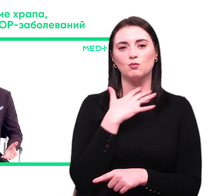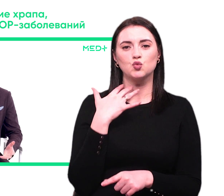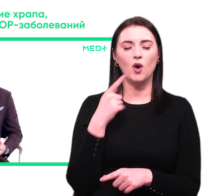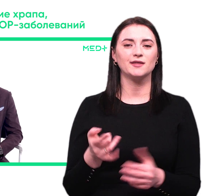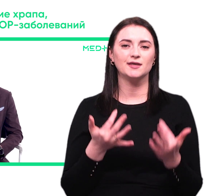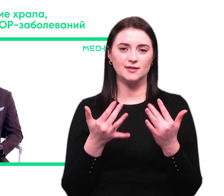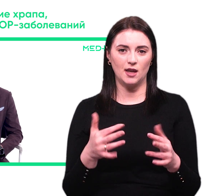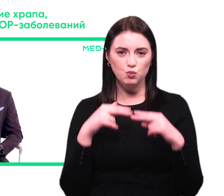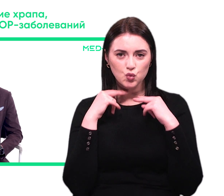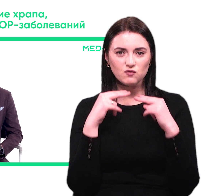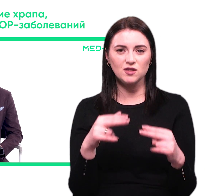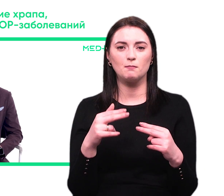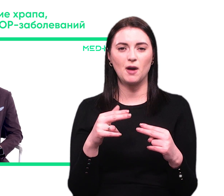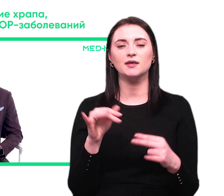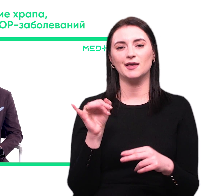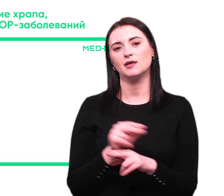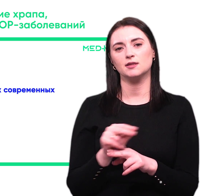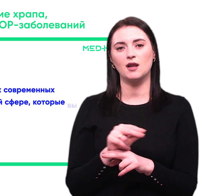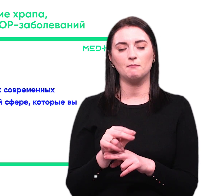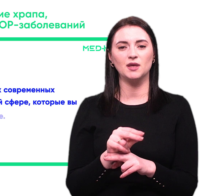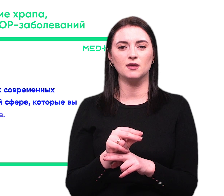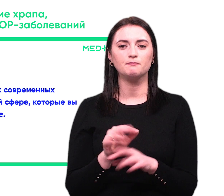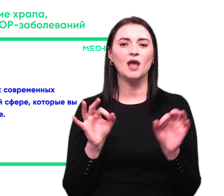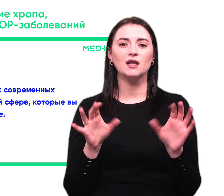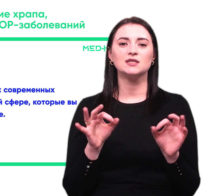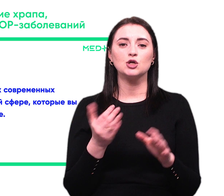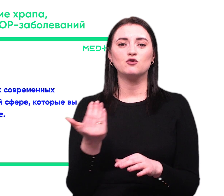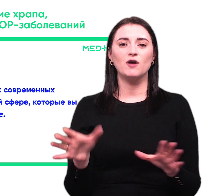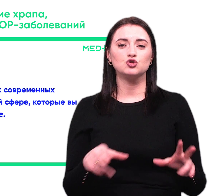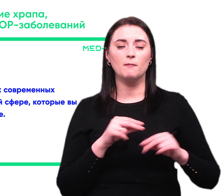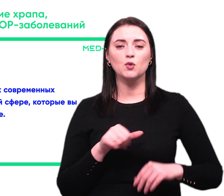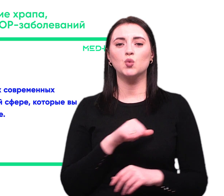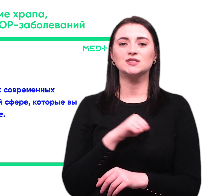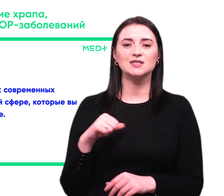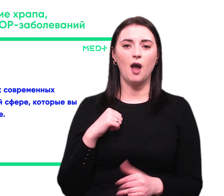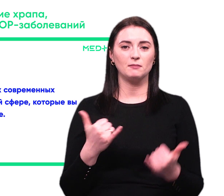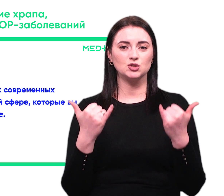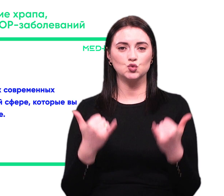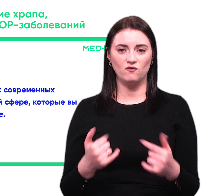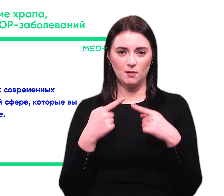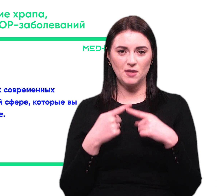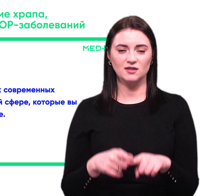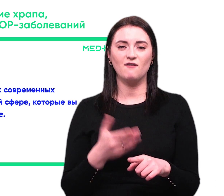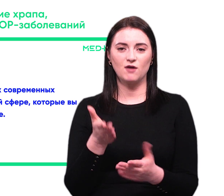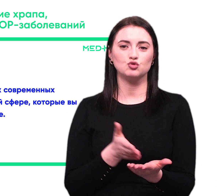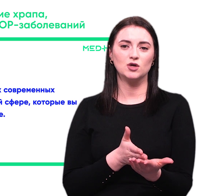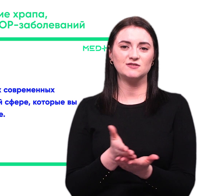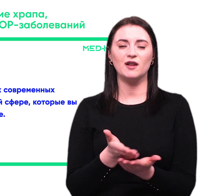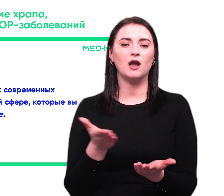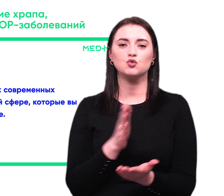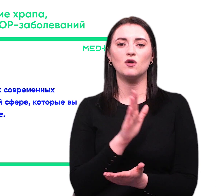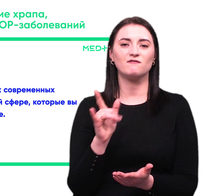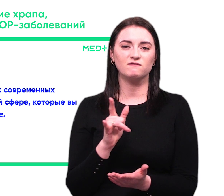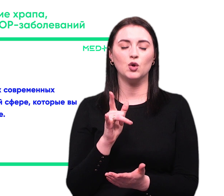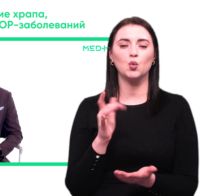требуют внимания и, безусловно, терапии. Расскажите вашим коллегам про самые современные технологии в вашей сфере, которые вы